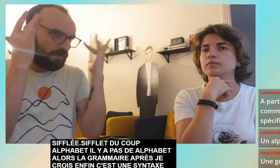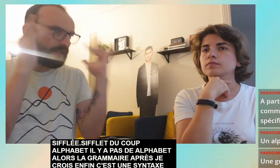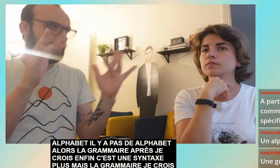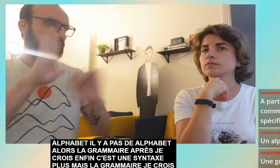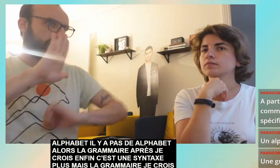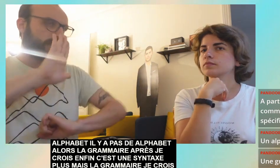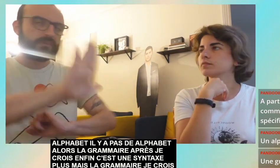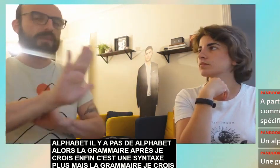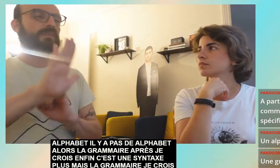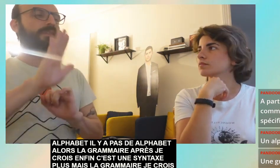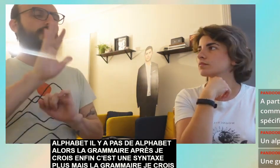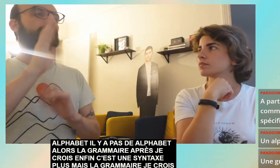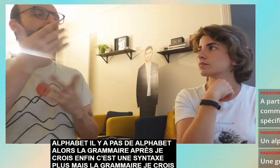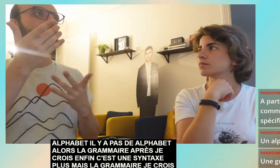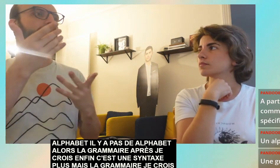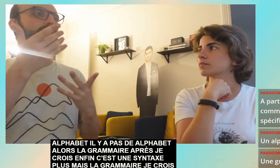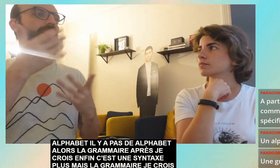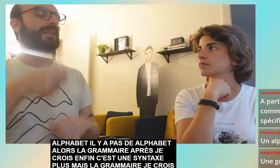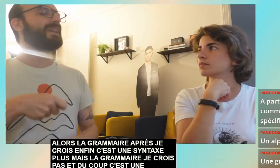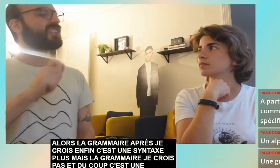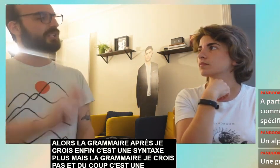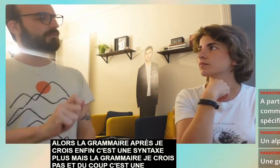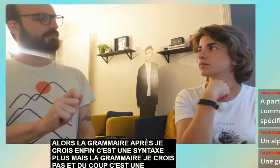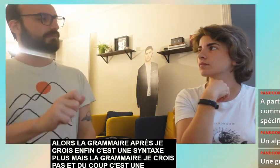c'est une culture vraiment typique des bergers.